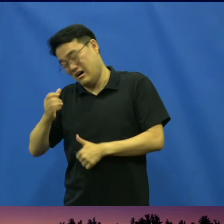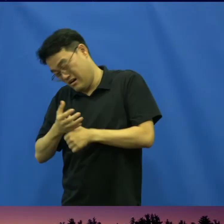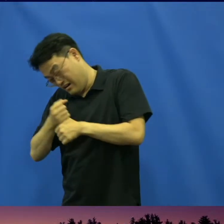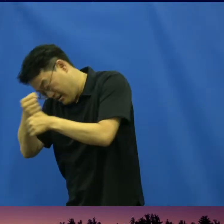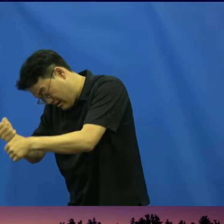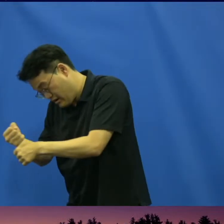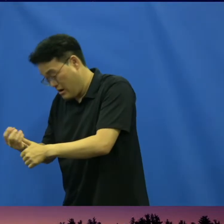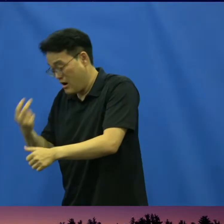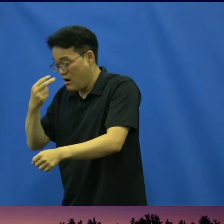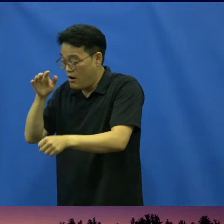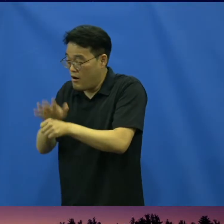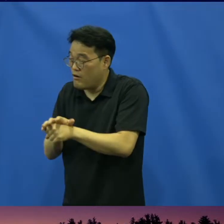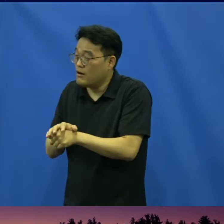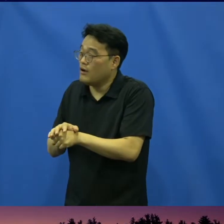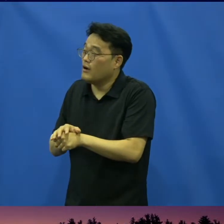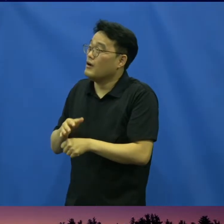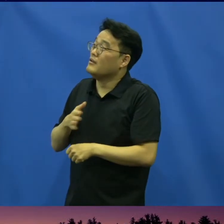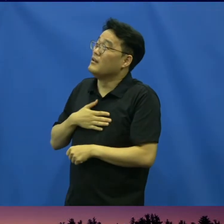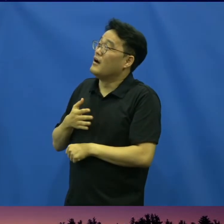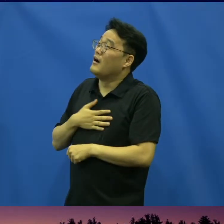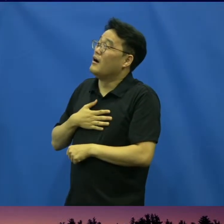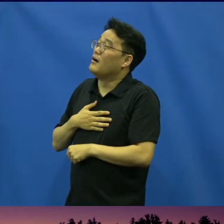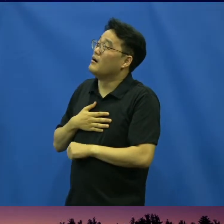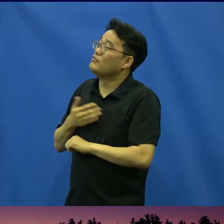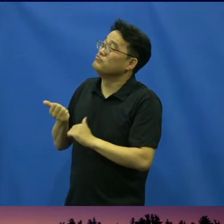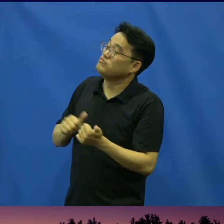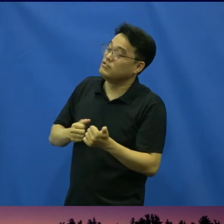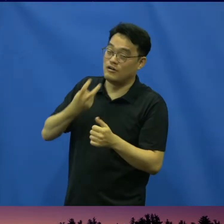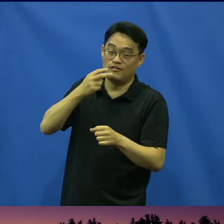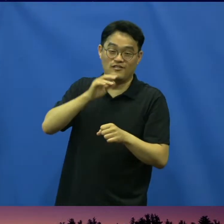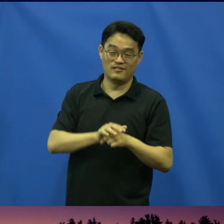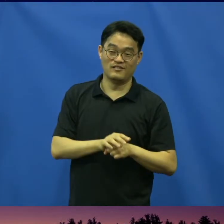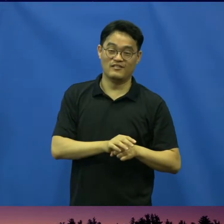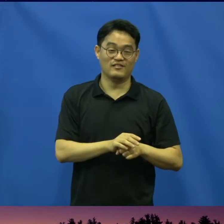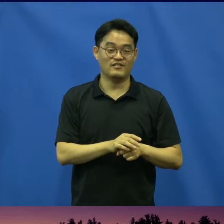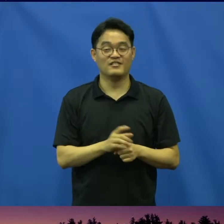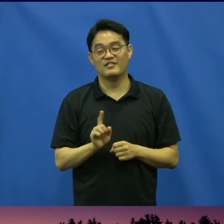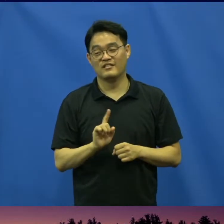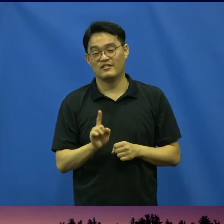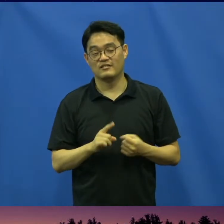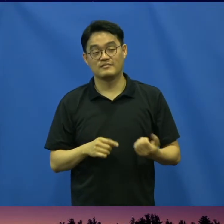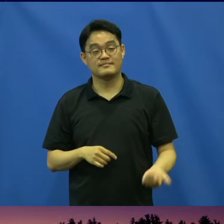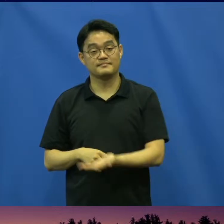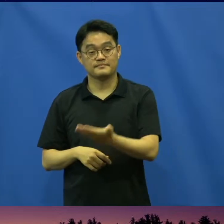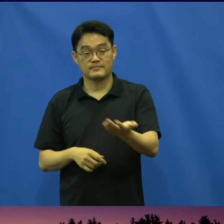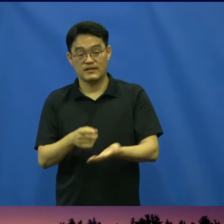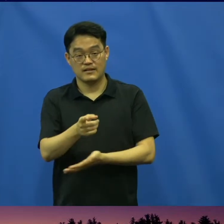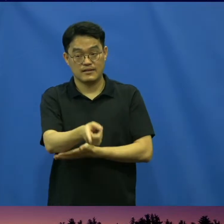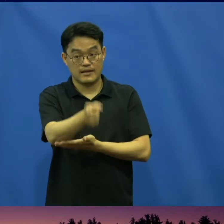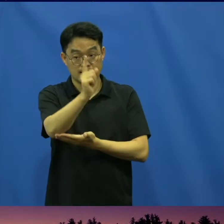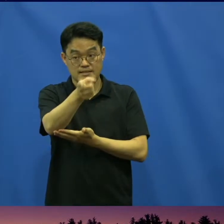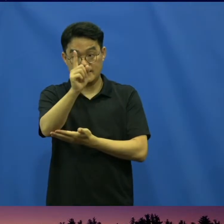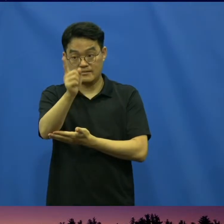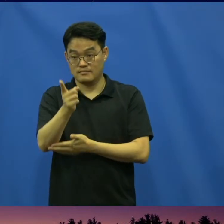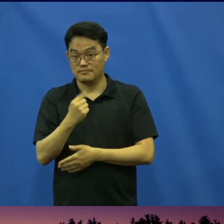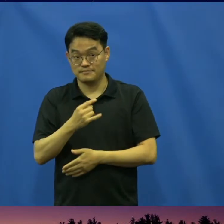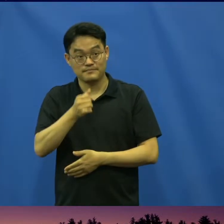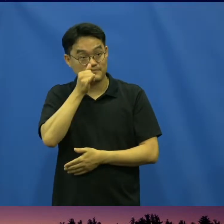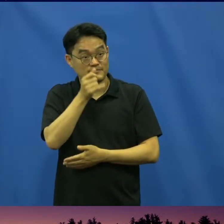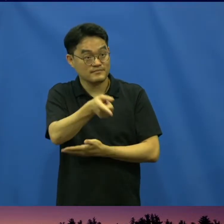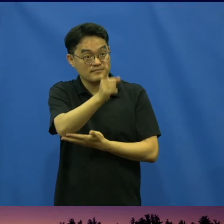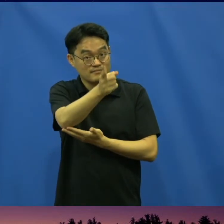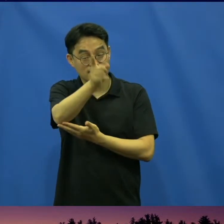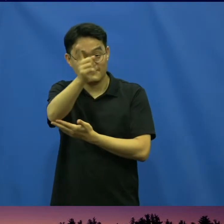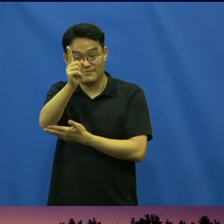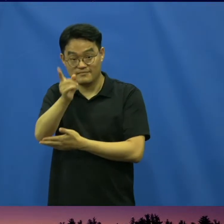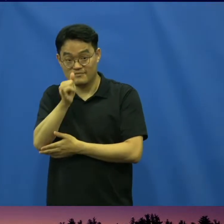근데 여러분, 어떻게 그렇게 잡히냐는 거죠. 그 낚시들, 여러분 낚시도 보면은 그냥 막 유인하는